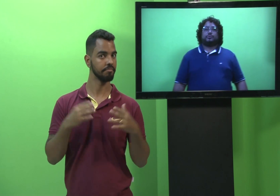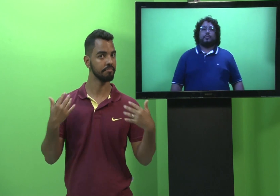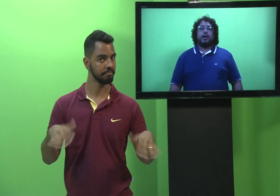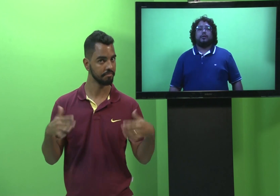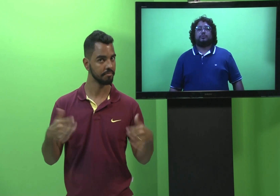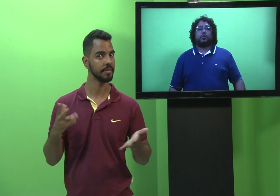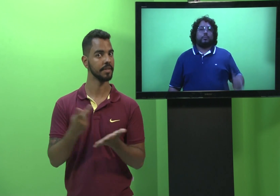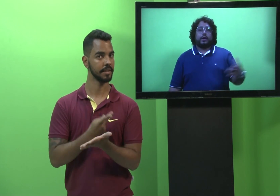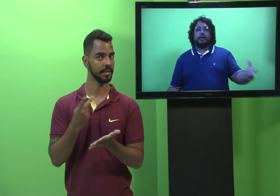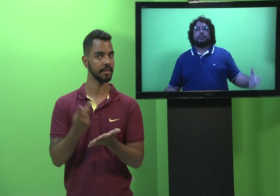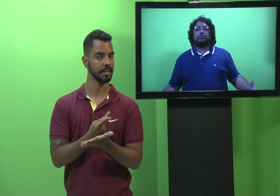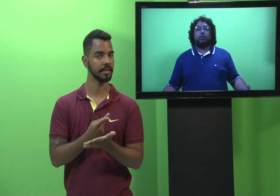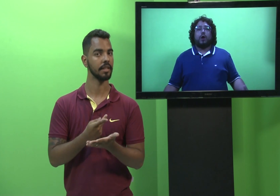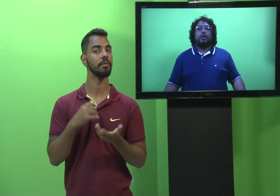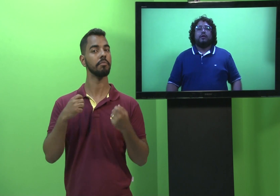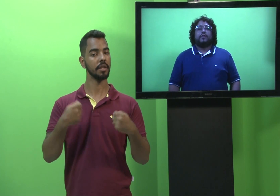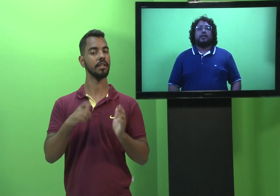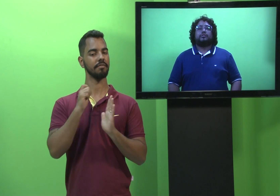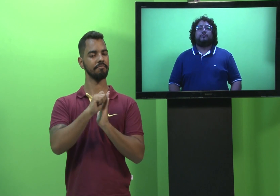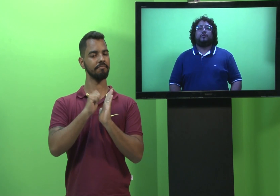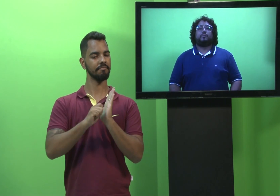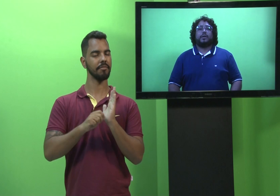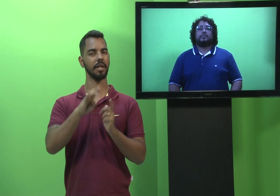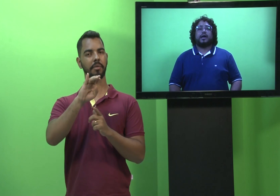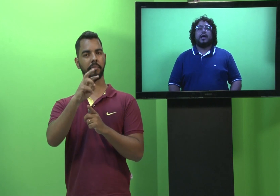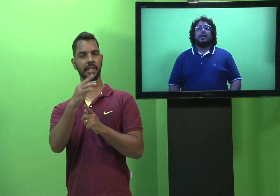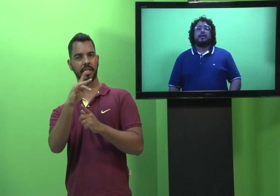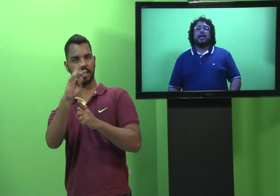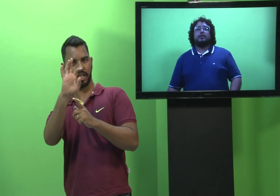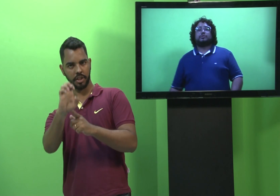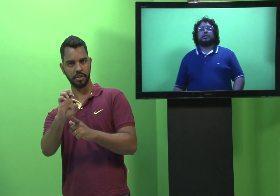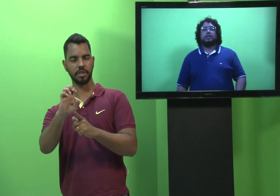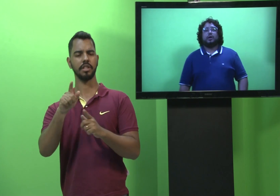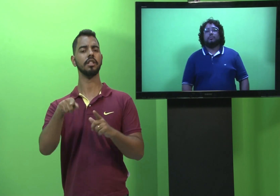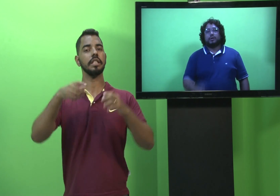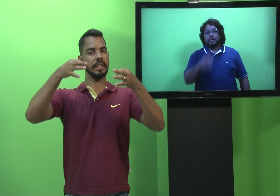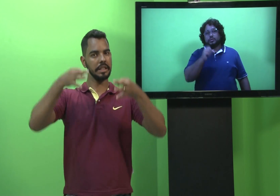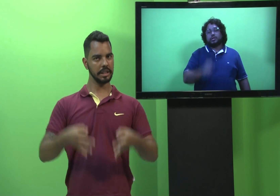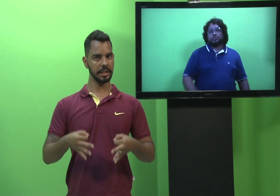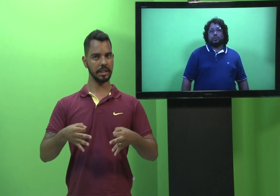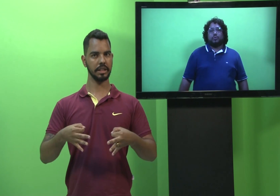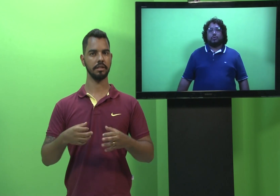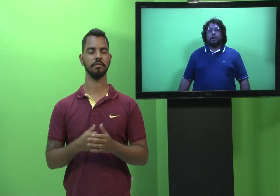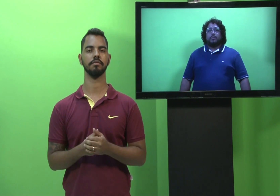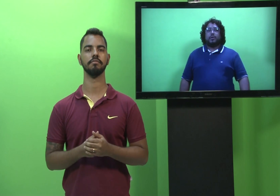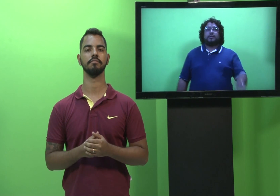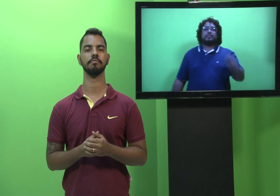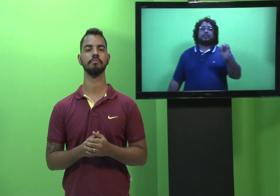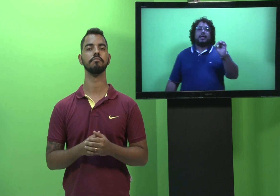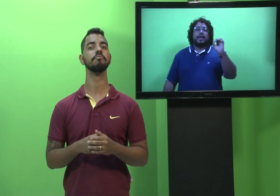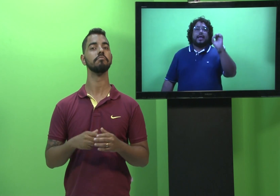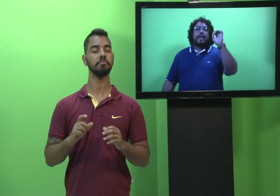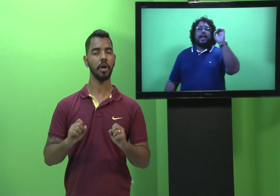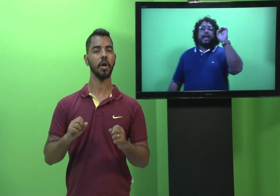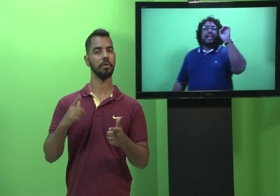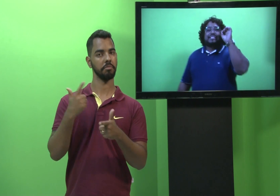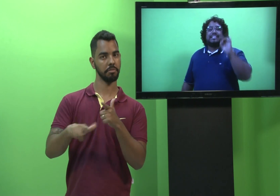dos meios de comunicação atual, fica difícil pensar que isso seria um grande transtorno, pois